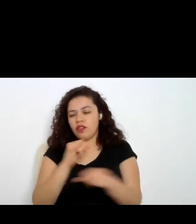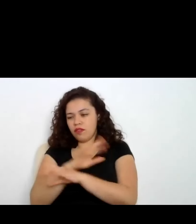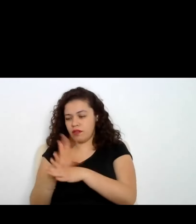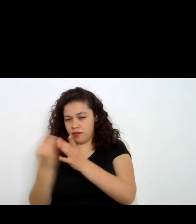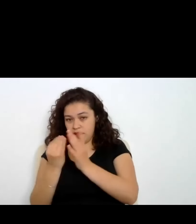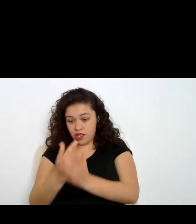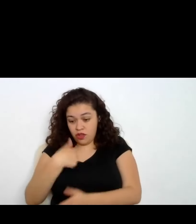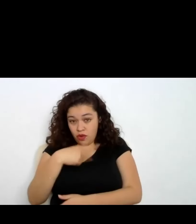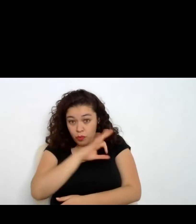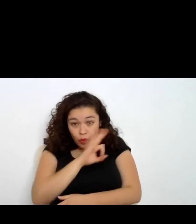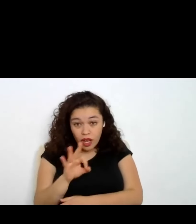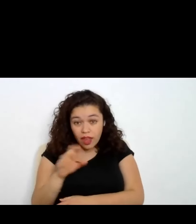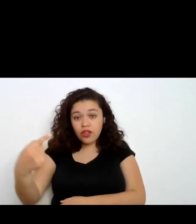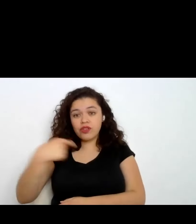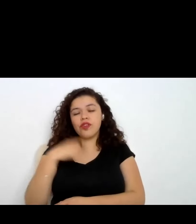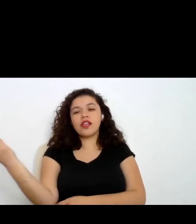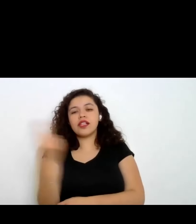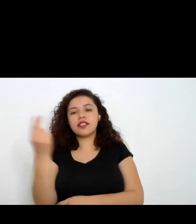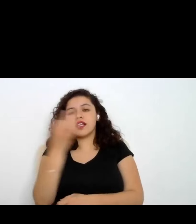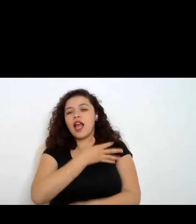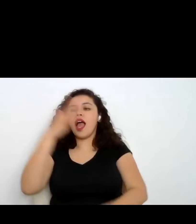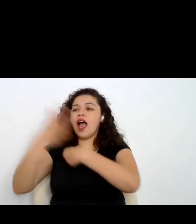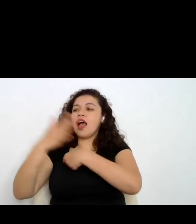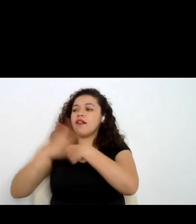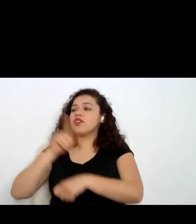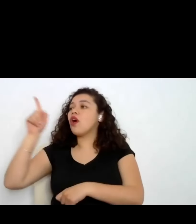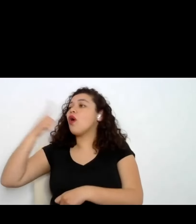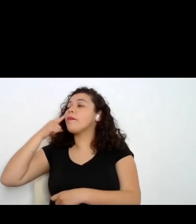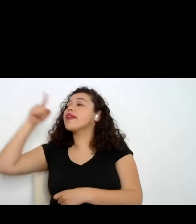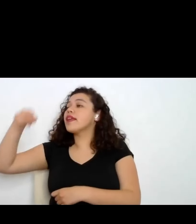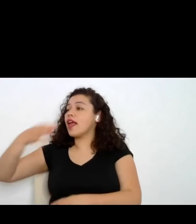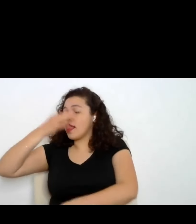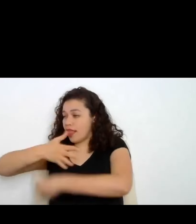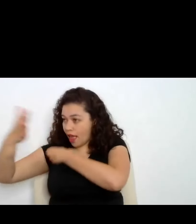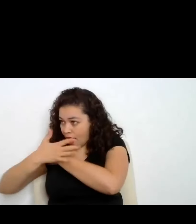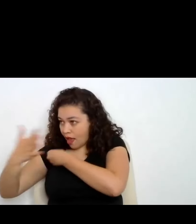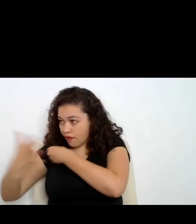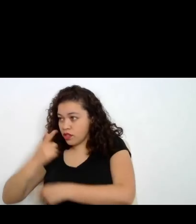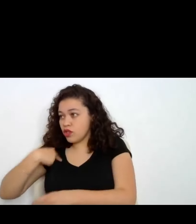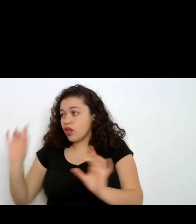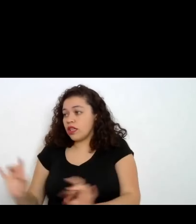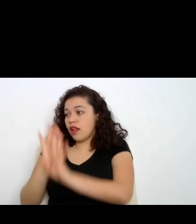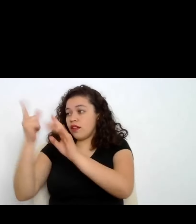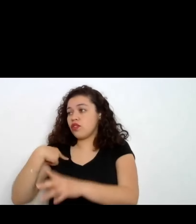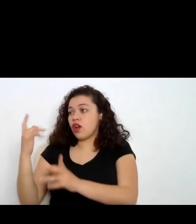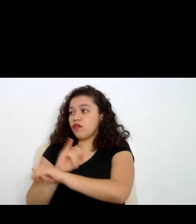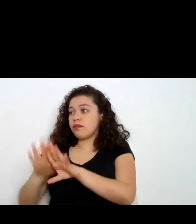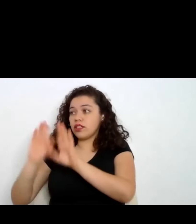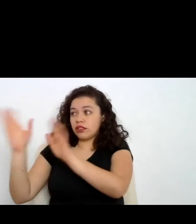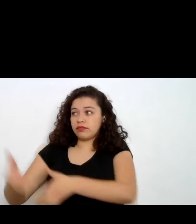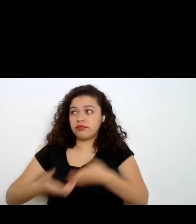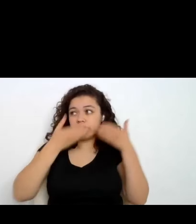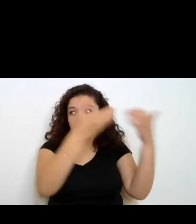personales, necesito avisárselo al titular en el mismo aviso de privacidad que le estoy dando. Y si yo no cuento